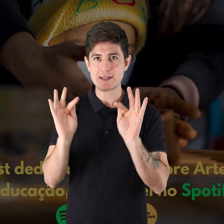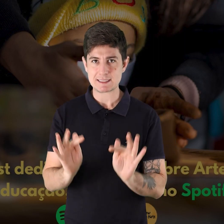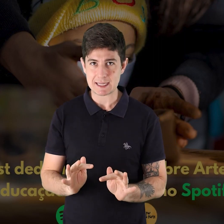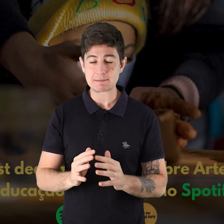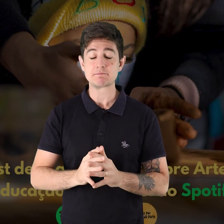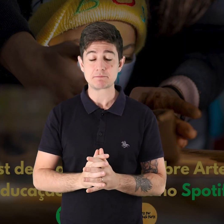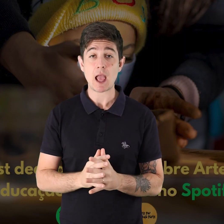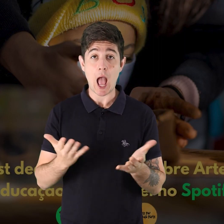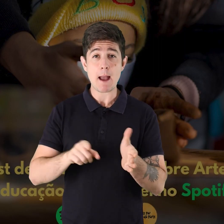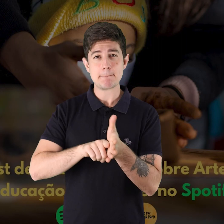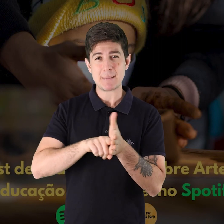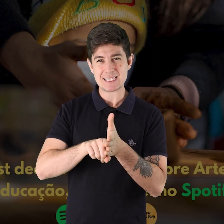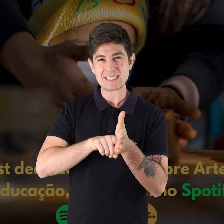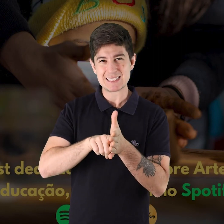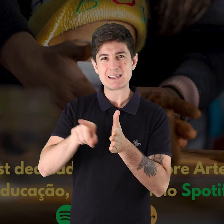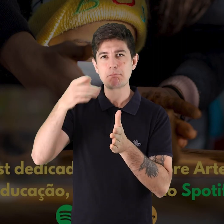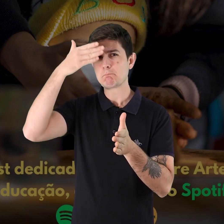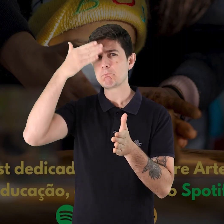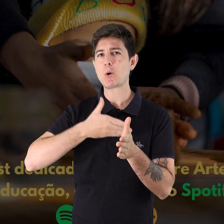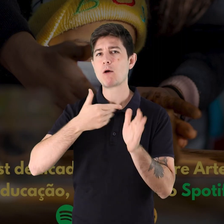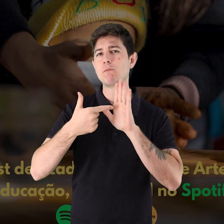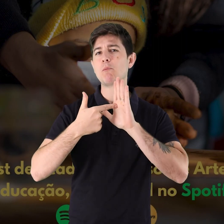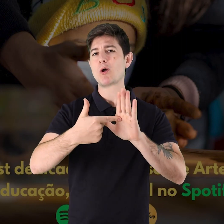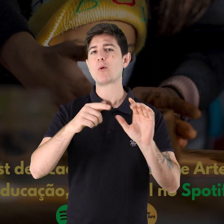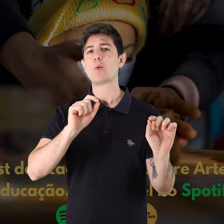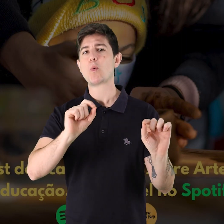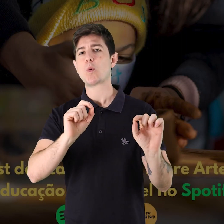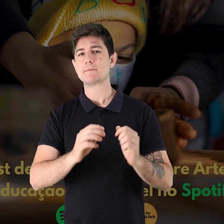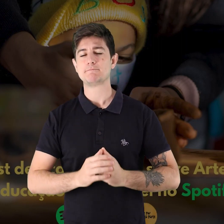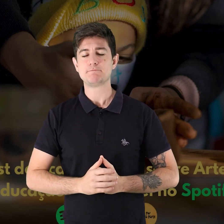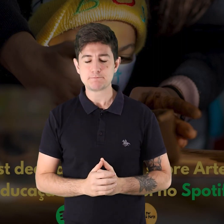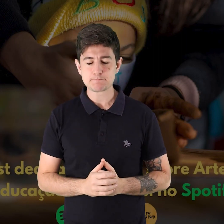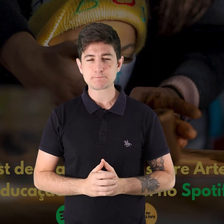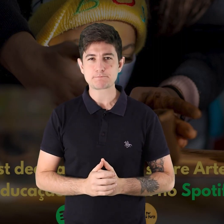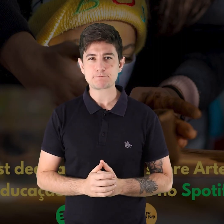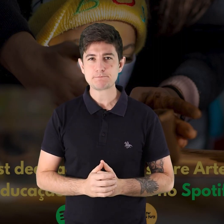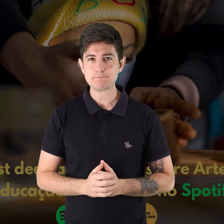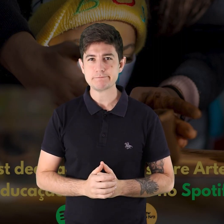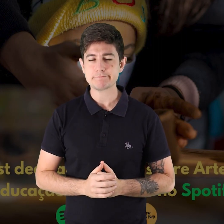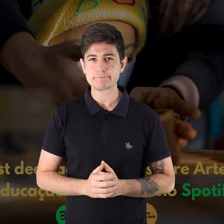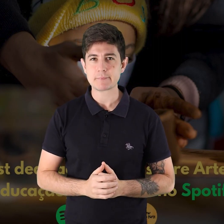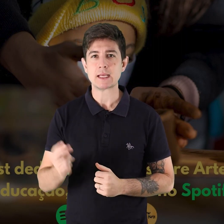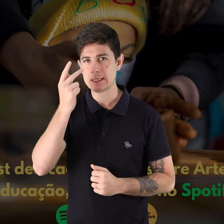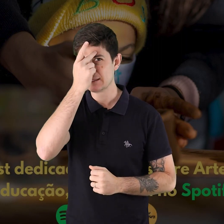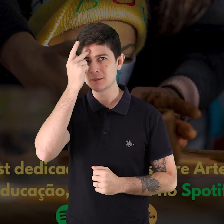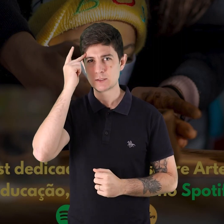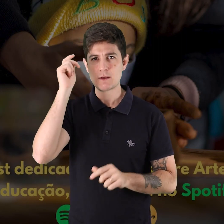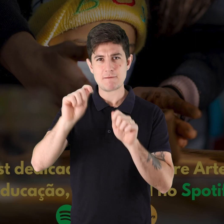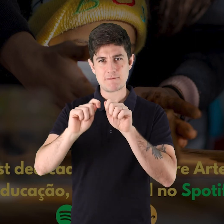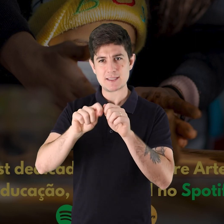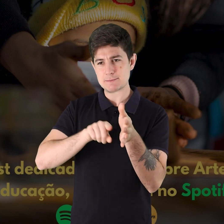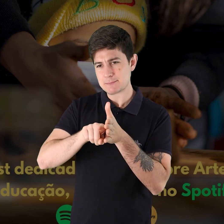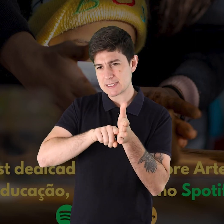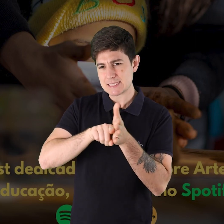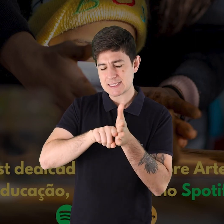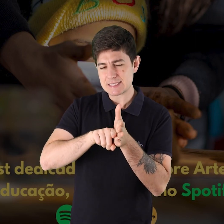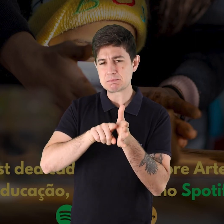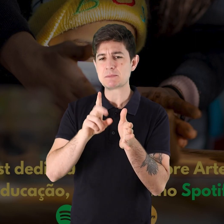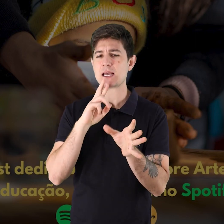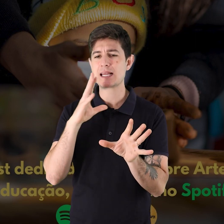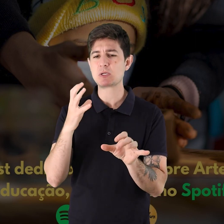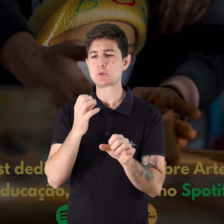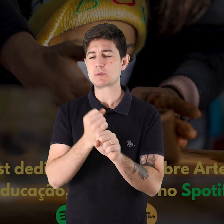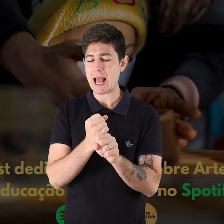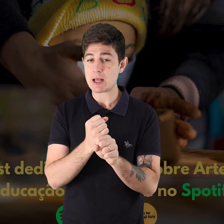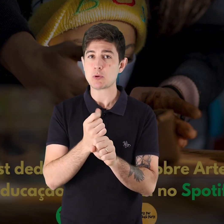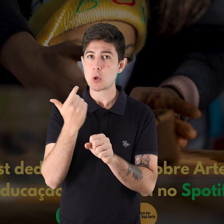relação aos estudos, né, de felicidade, e ela mostra o seguinte, o ponto mais importante que eles